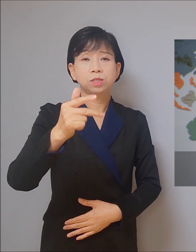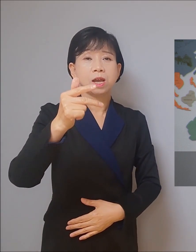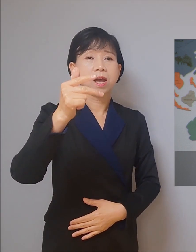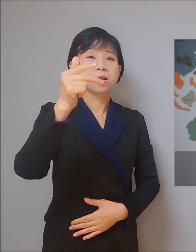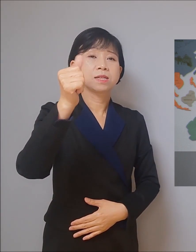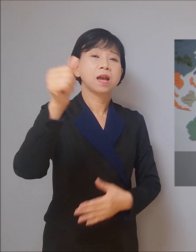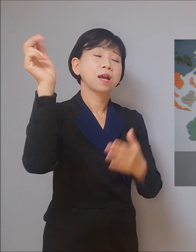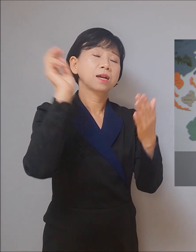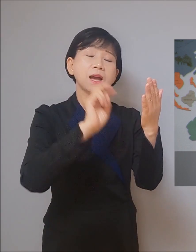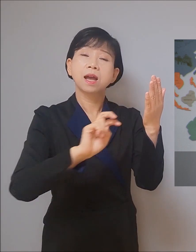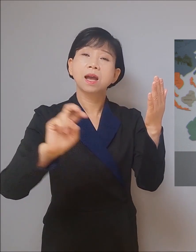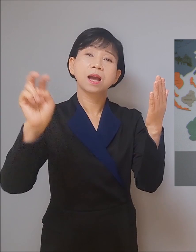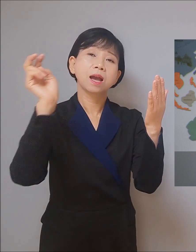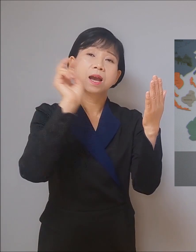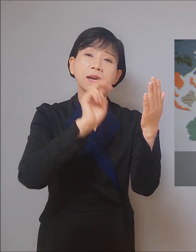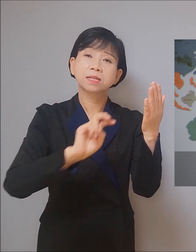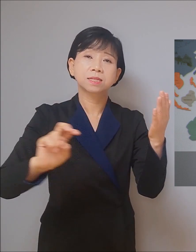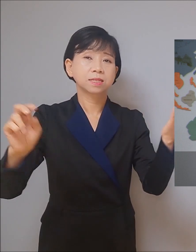주